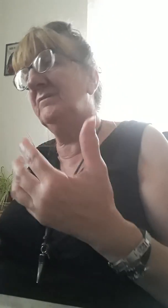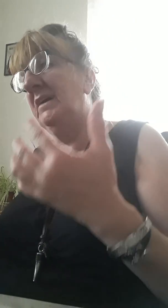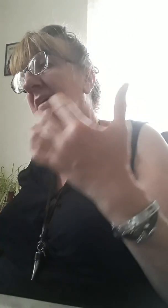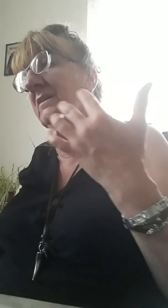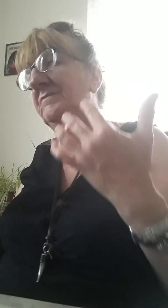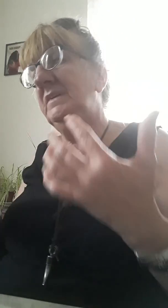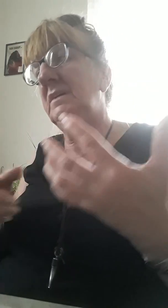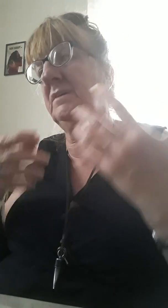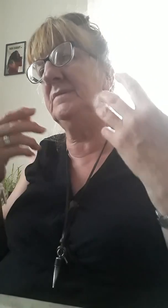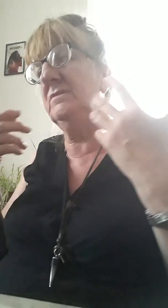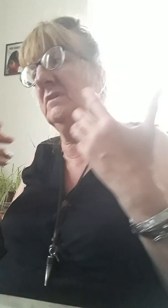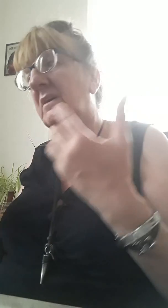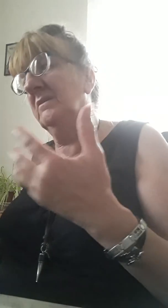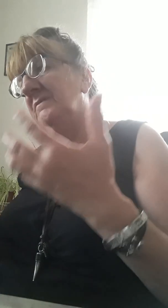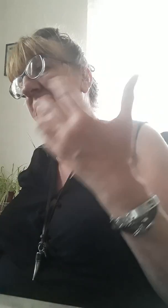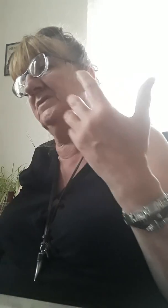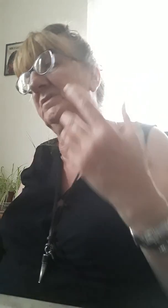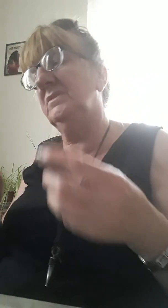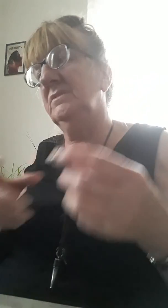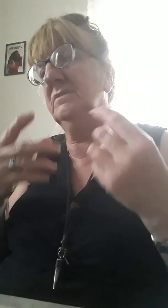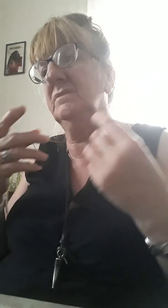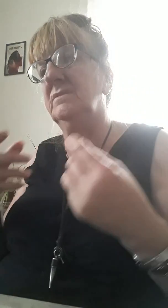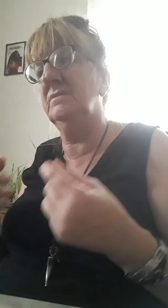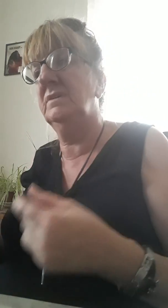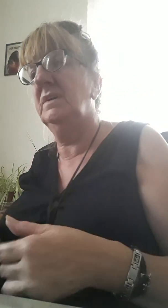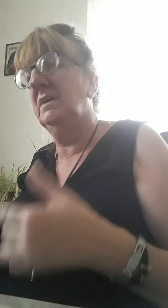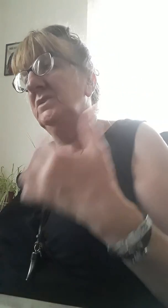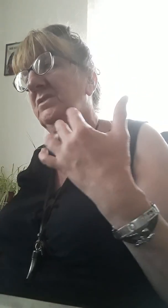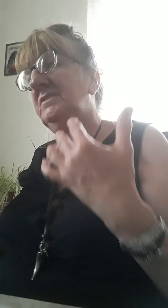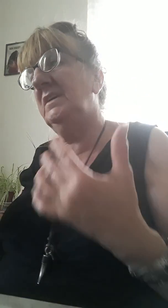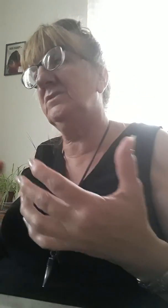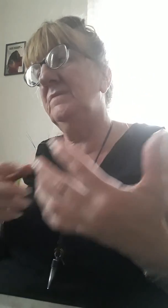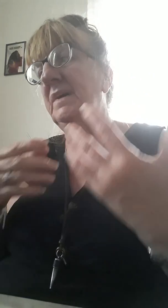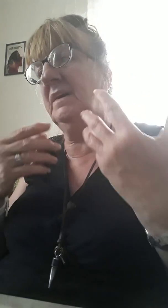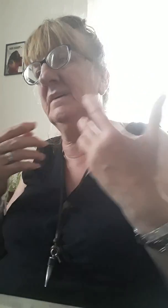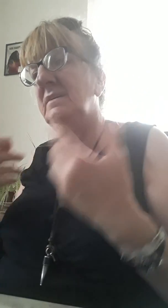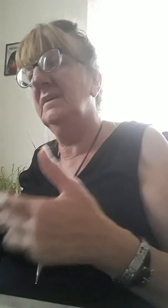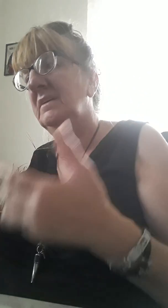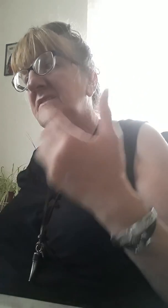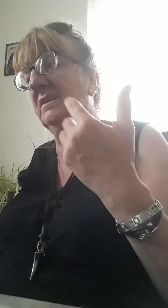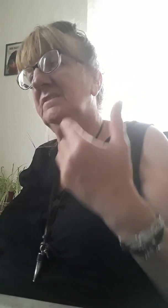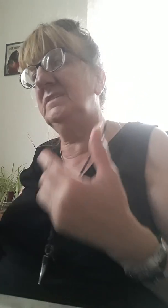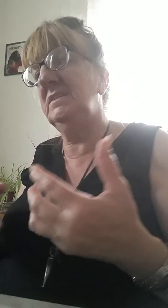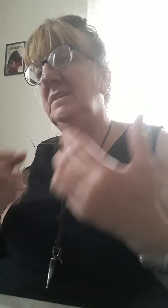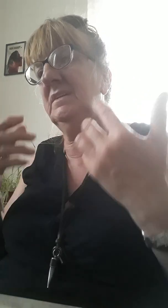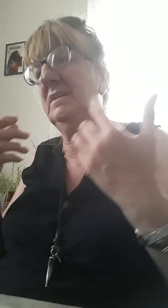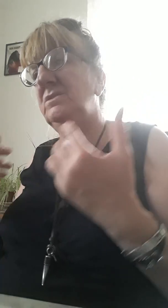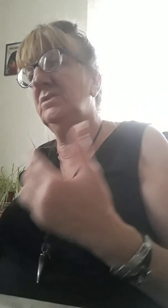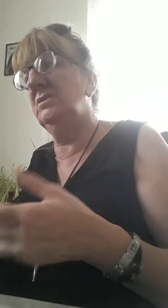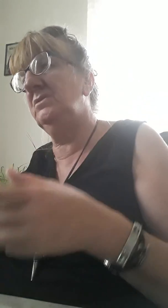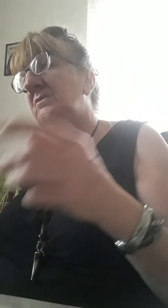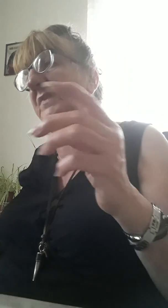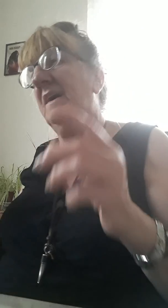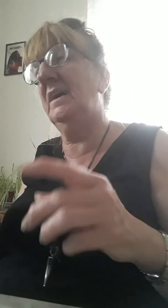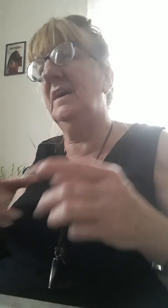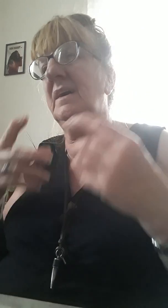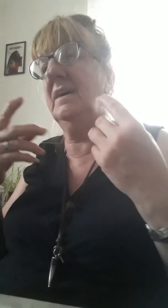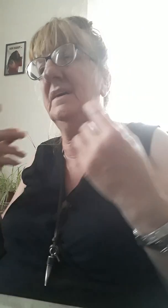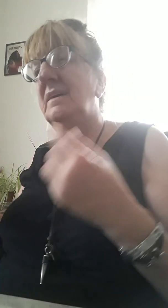d'avoir un film ou un photo. Je sais trop bien sentir les yeux d'une